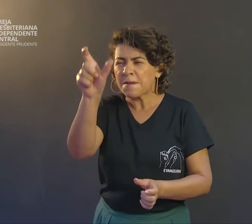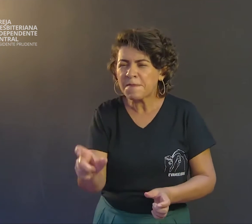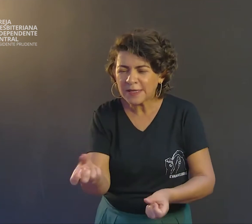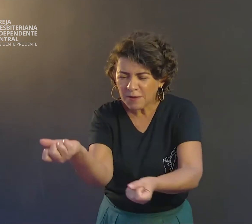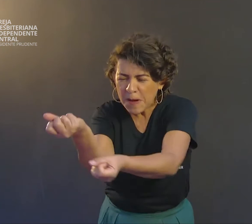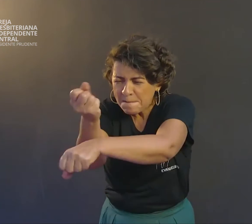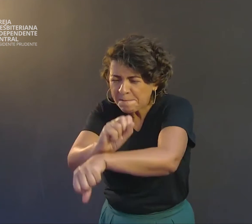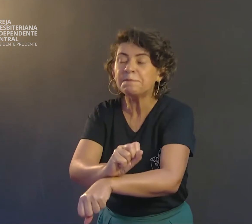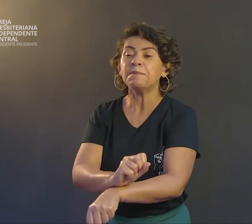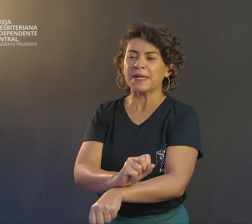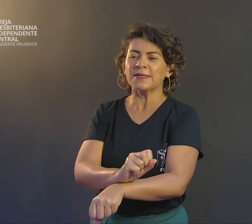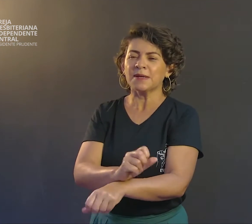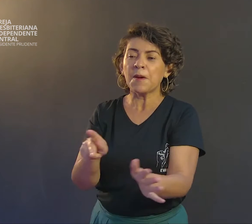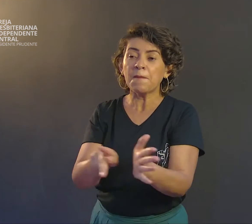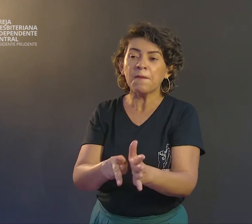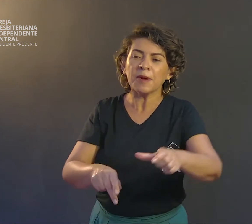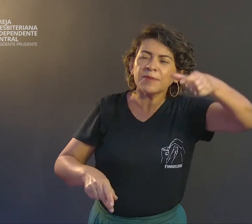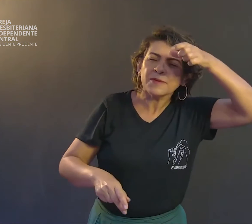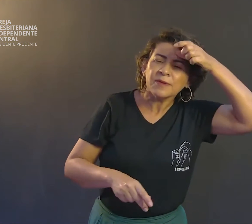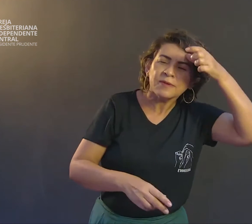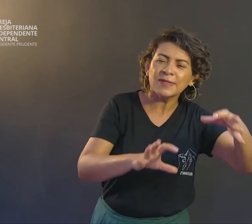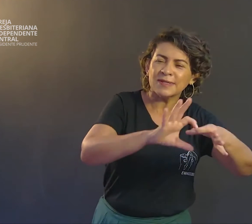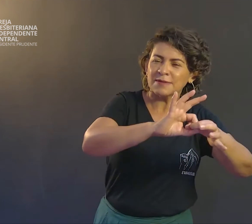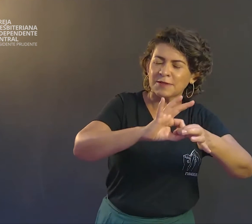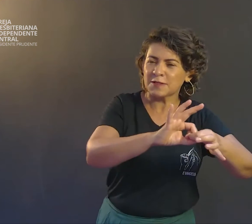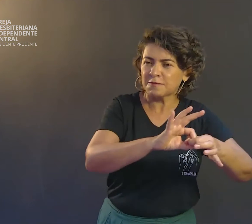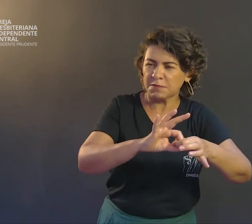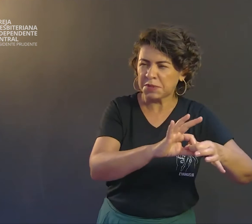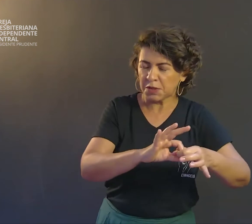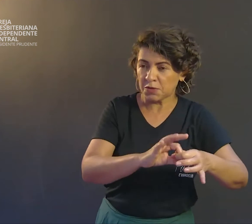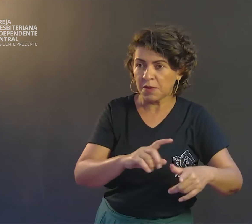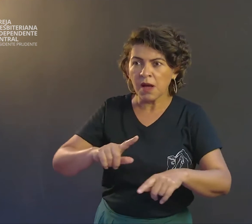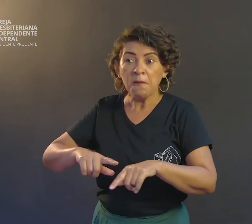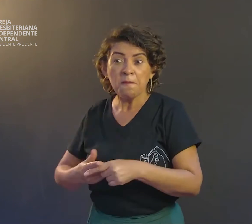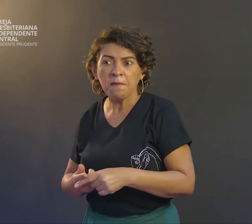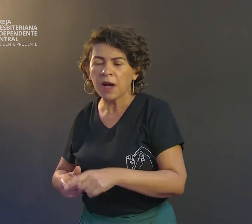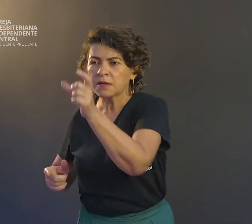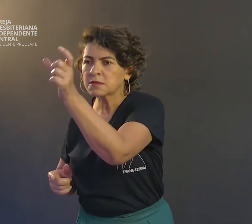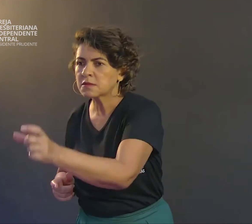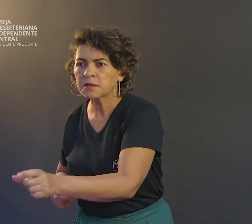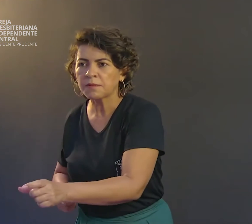sem sequer perceber que estavam sendo controlados.